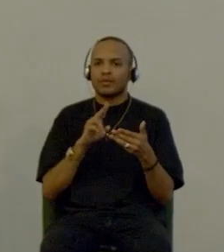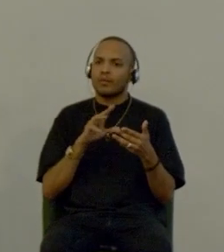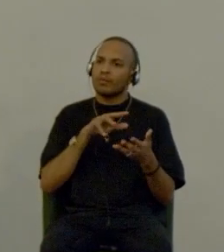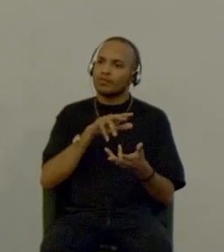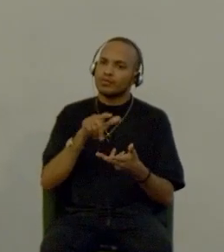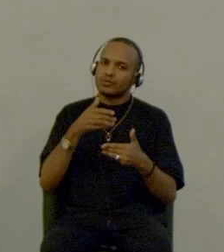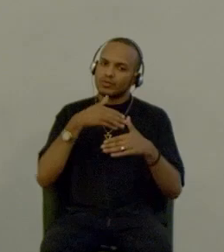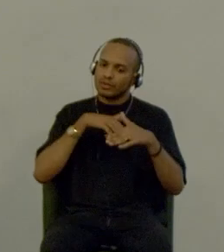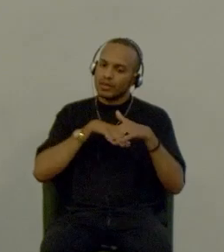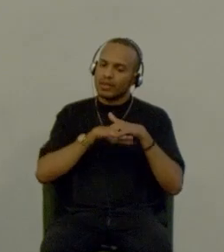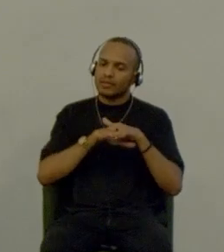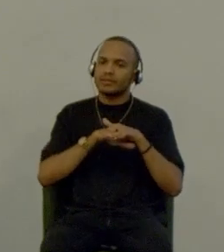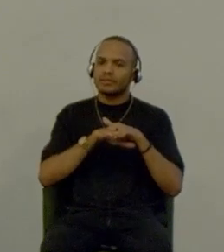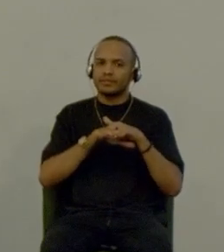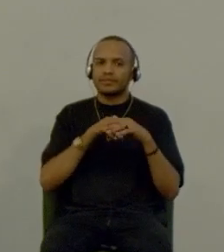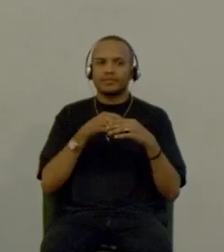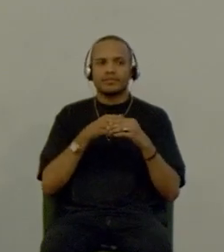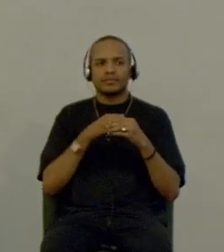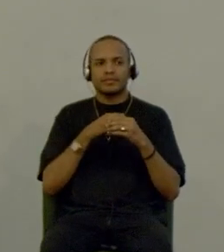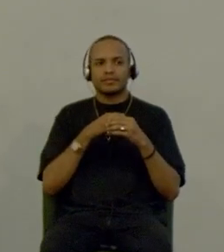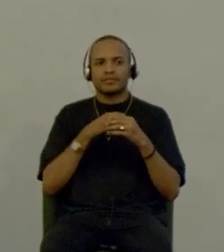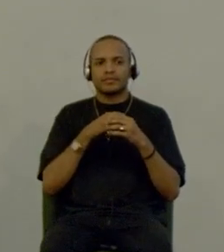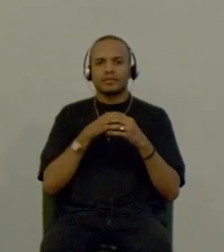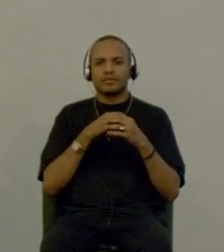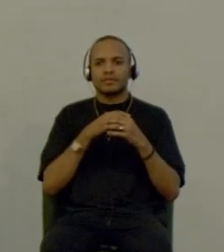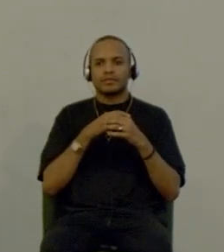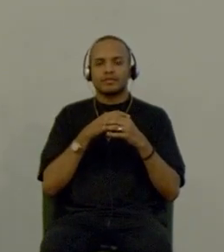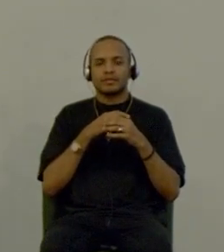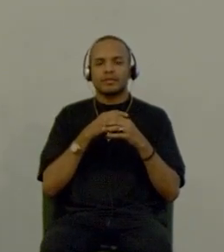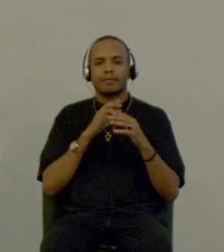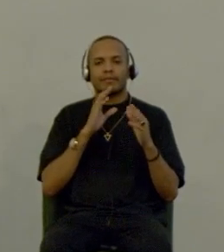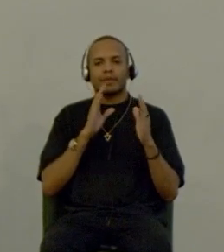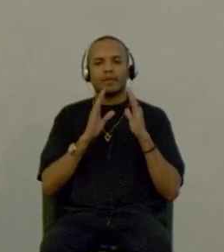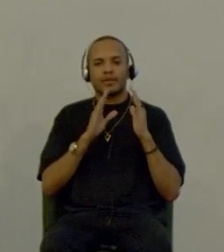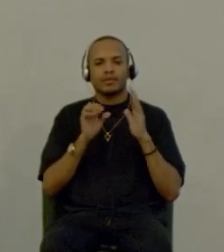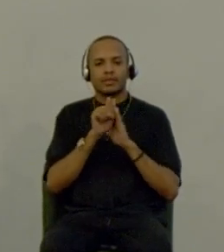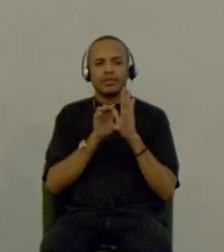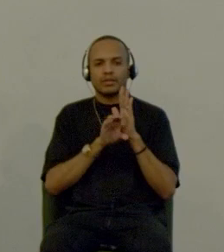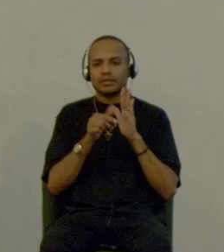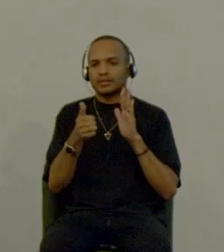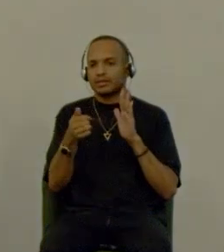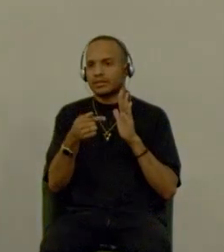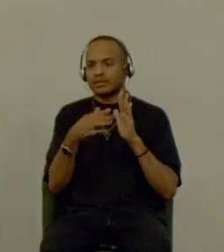milieu du XVIIe siècle. Exactement la même époque que Robert Hooke.